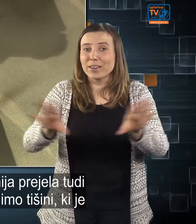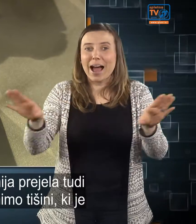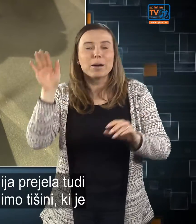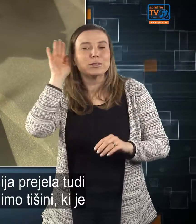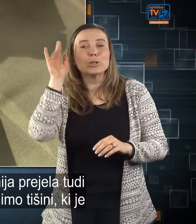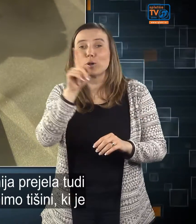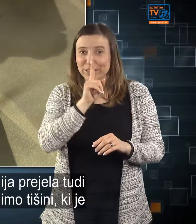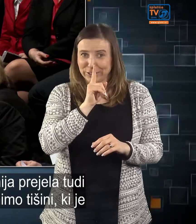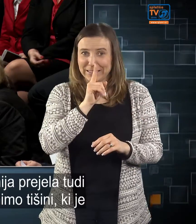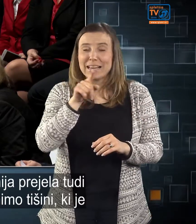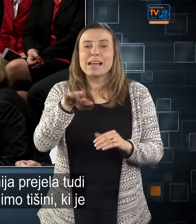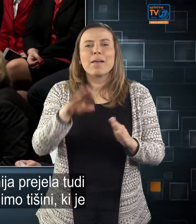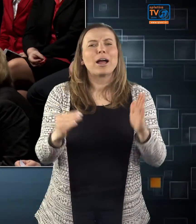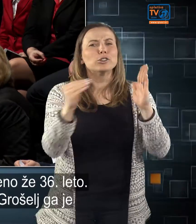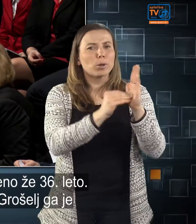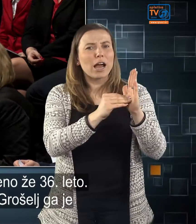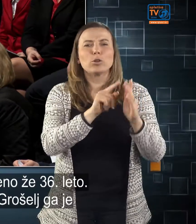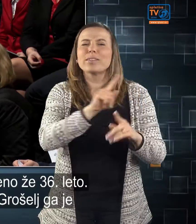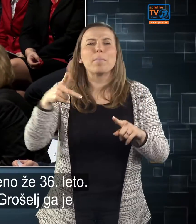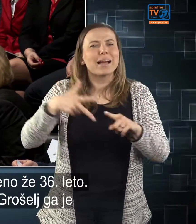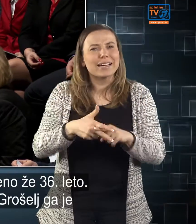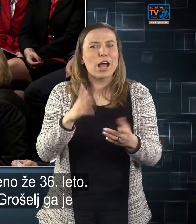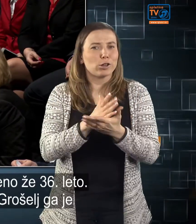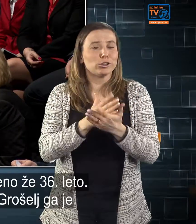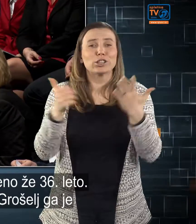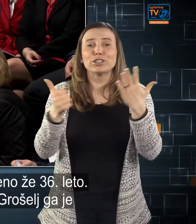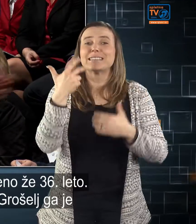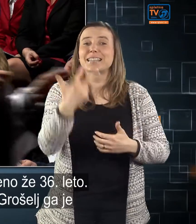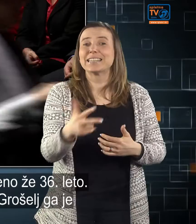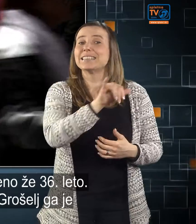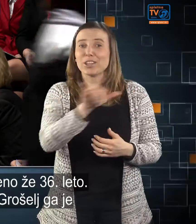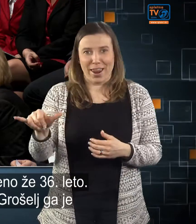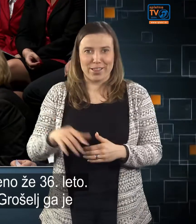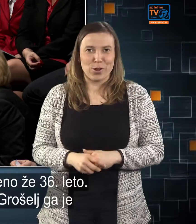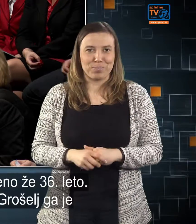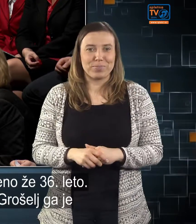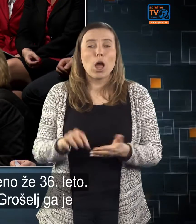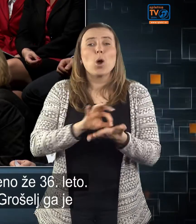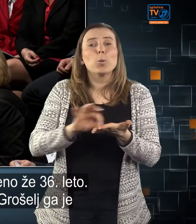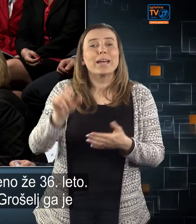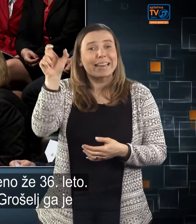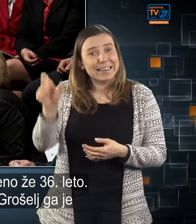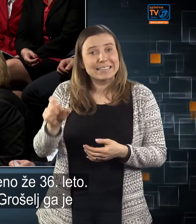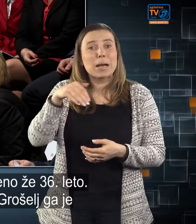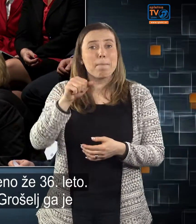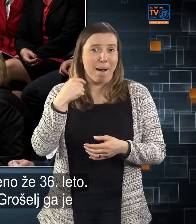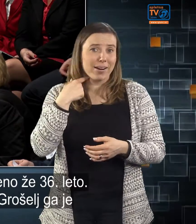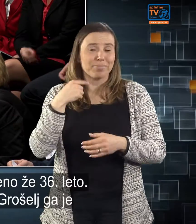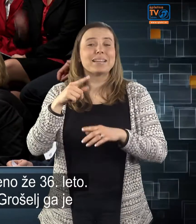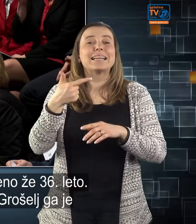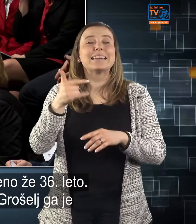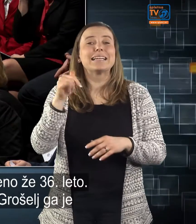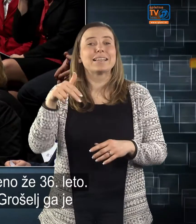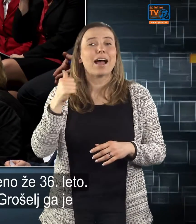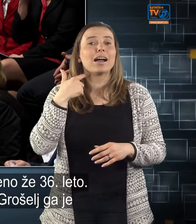oddaje Prisluhnimo tišini, ki je na sporedu neprekinjeno že 36. leto. Urednici,